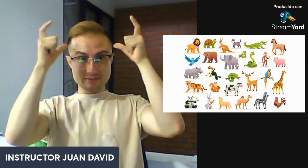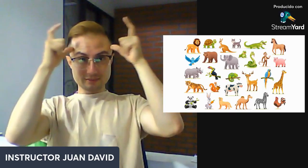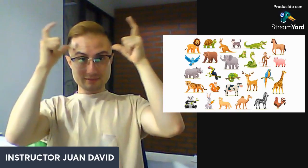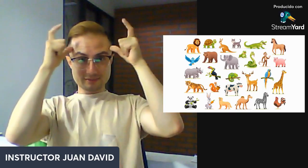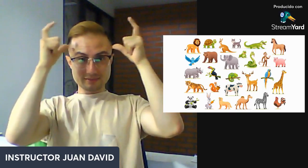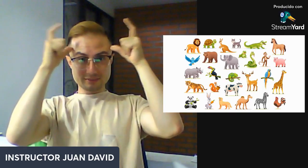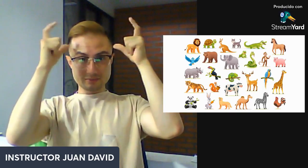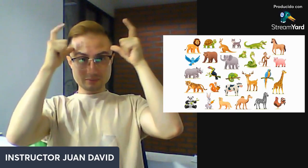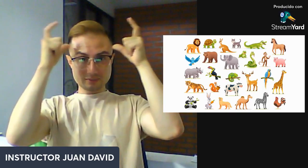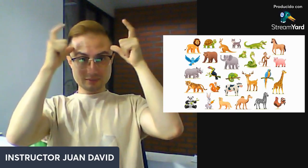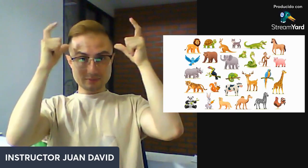Vaca.